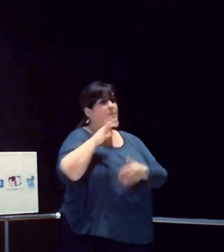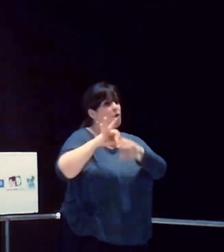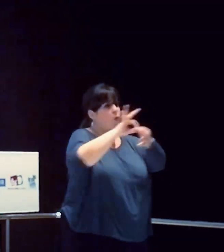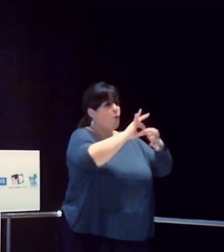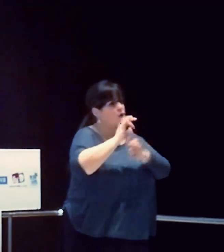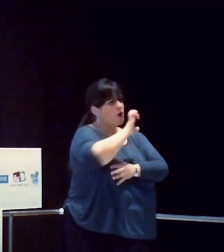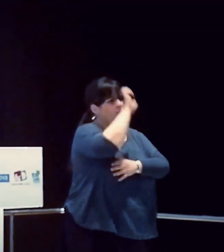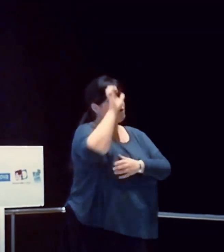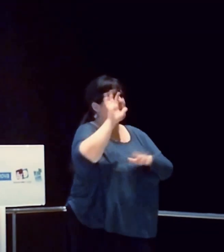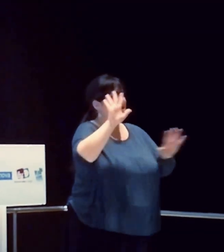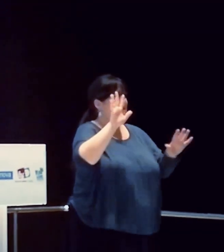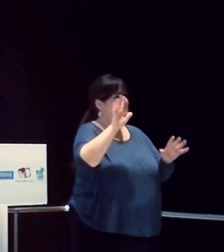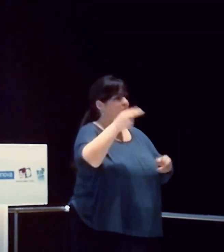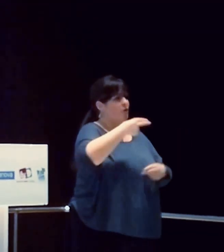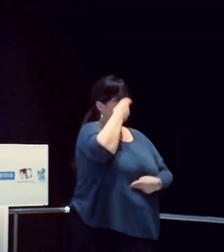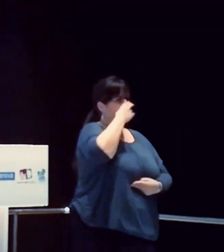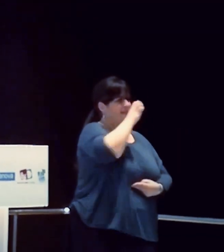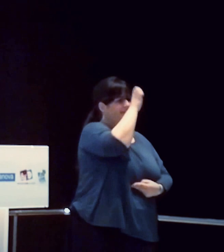anti-europea.